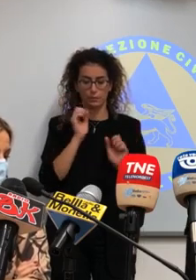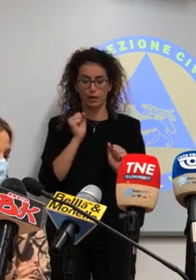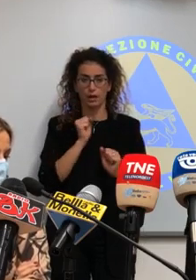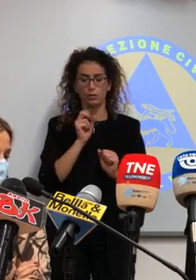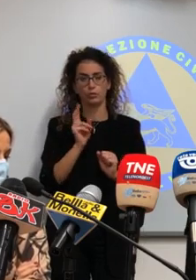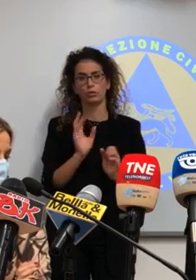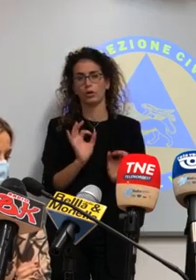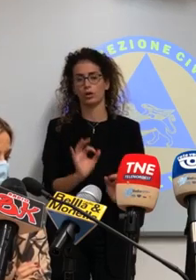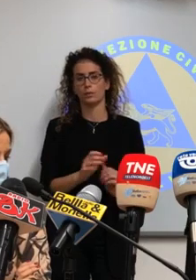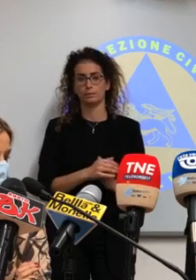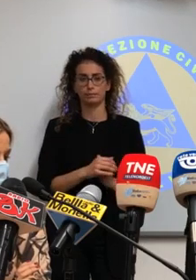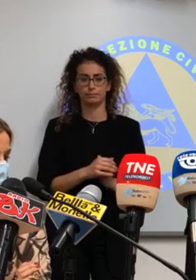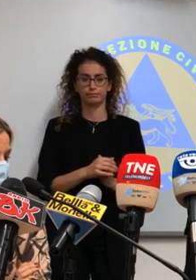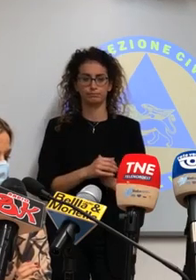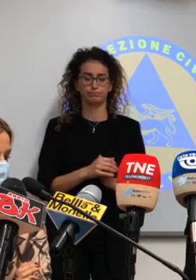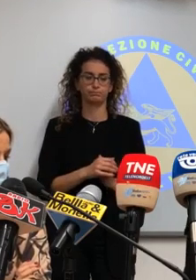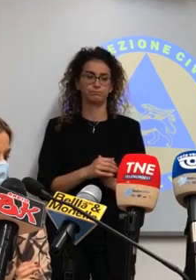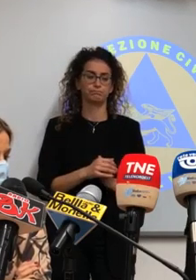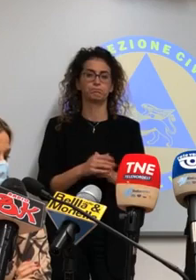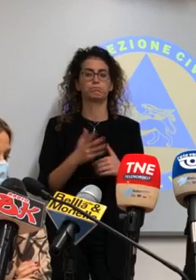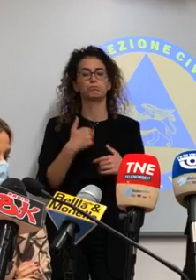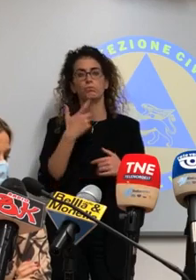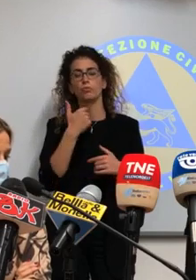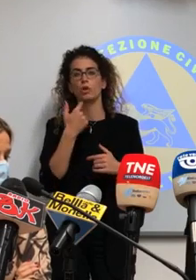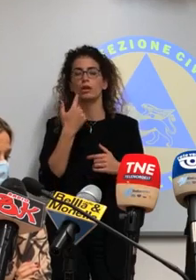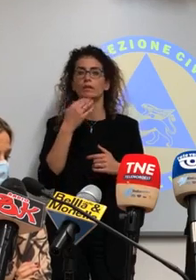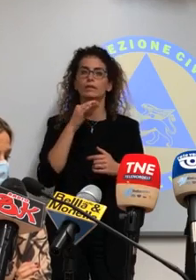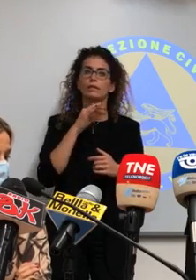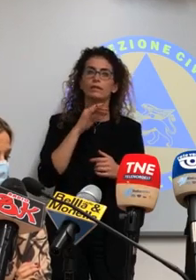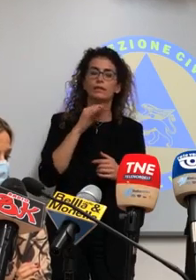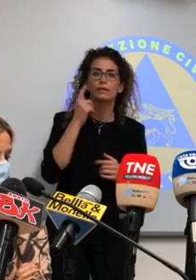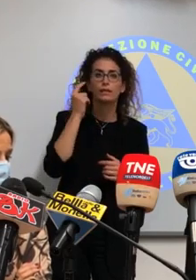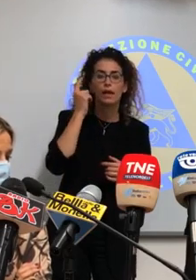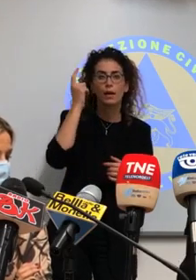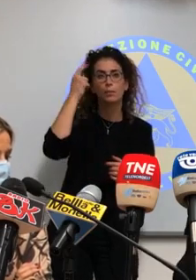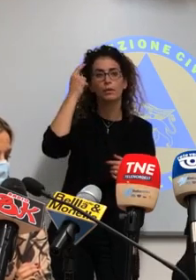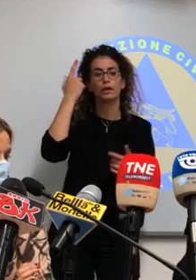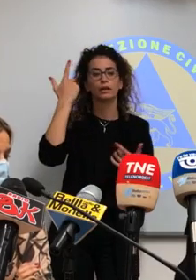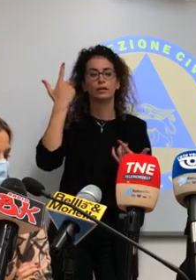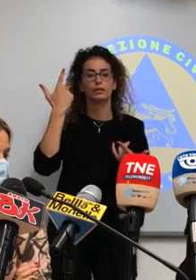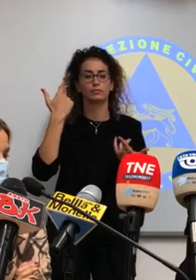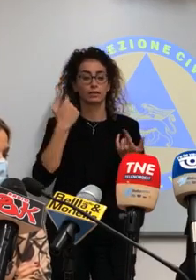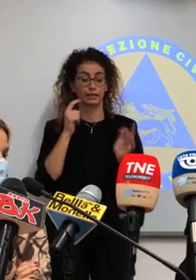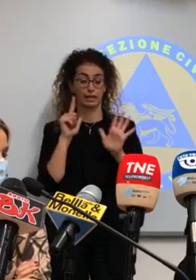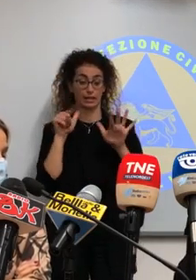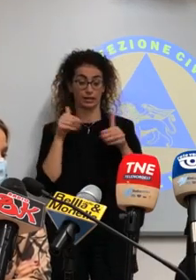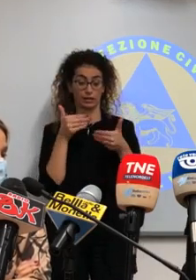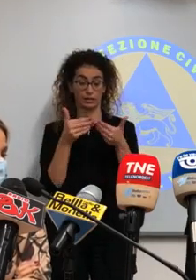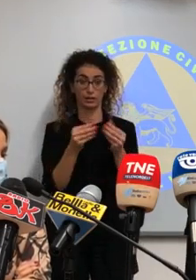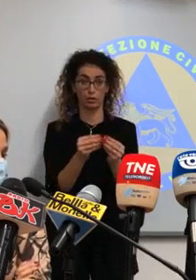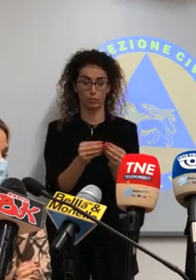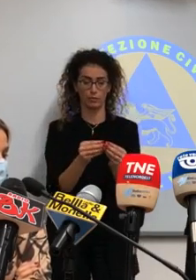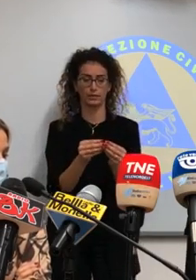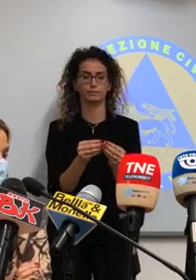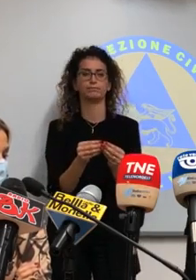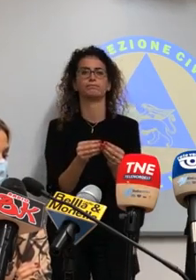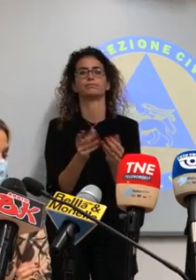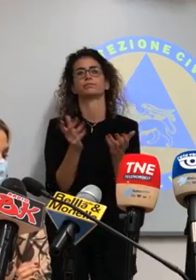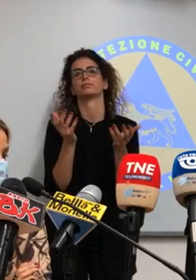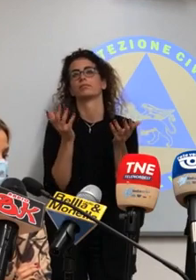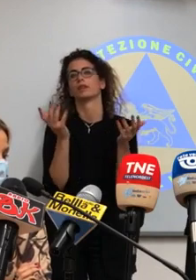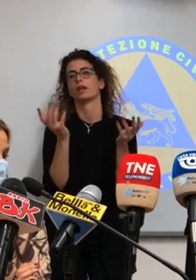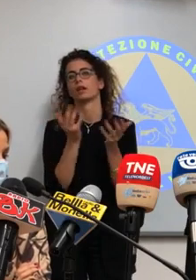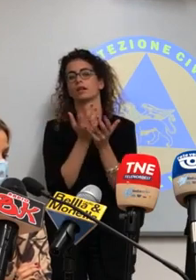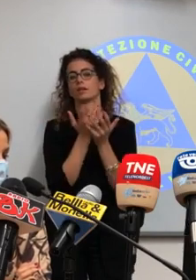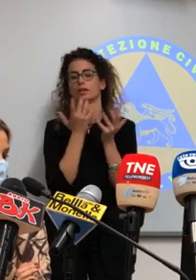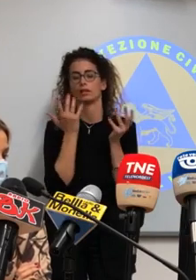abbiamo, se volete insomma, sapere come, qual è l'andamento di questa settimana, è chiaro che ogni caso,